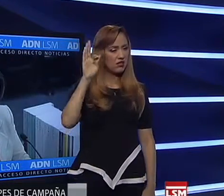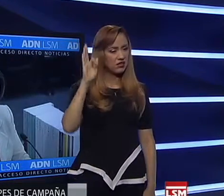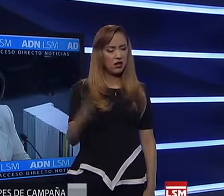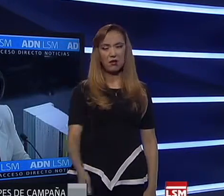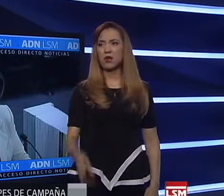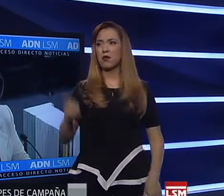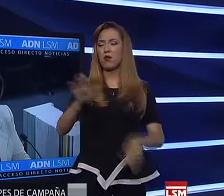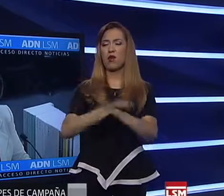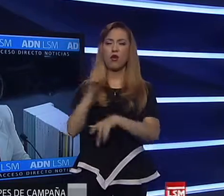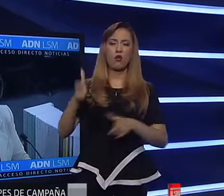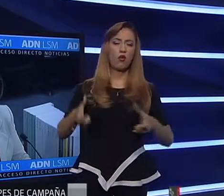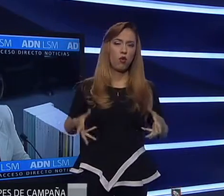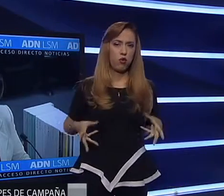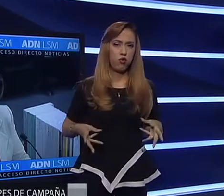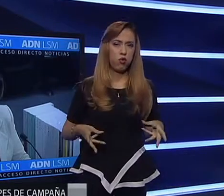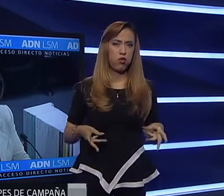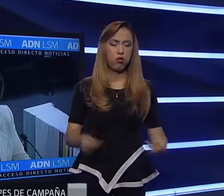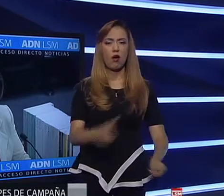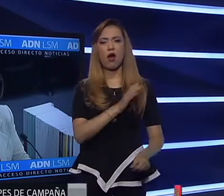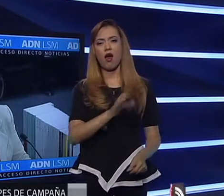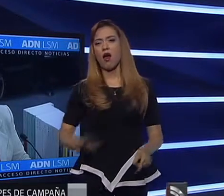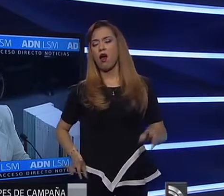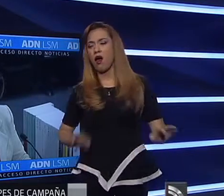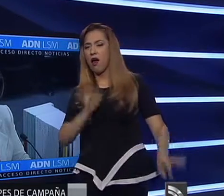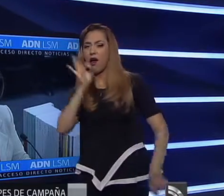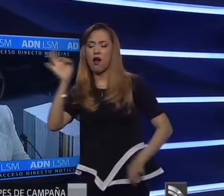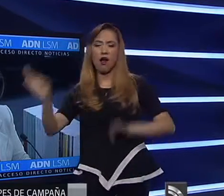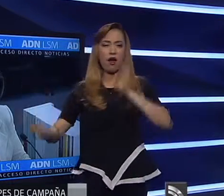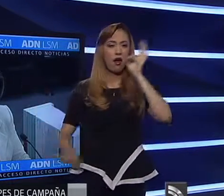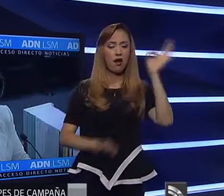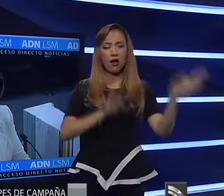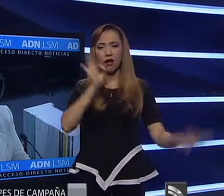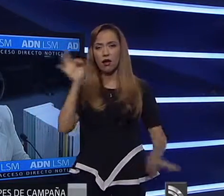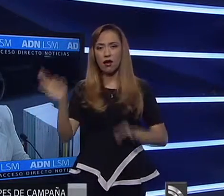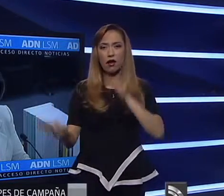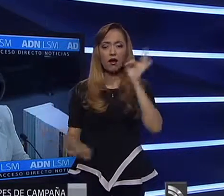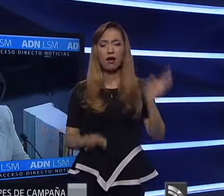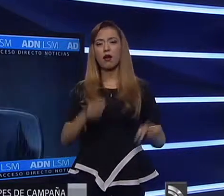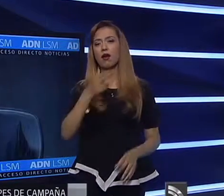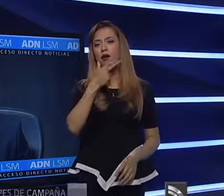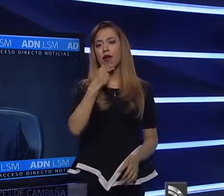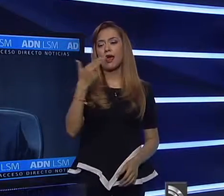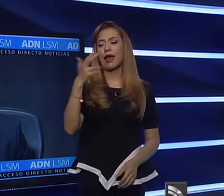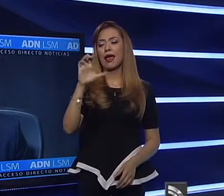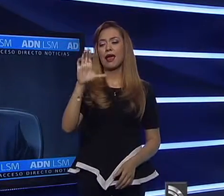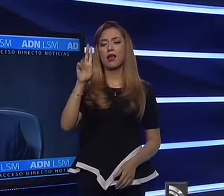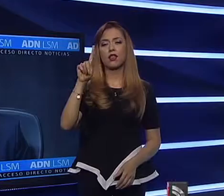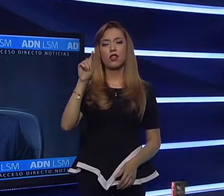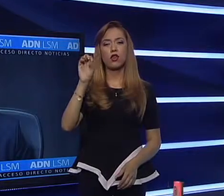del entonces candidato postulado por la coalición PRI-Partido Verde, Héctor Antonio Estudillo